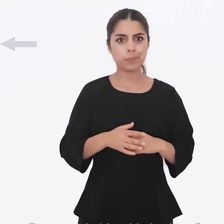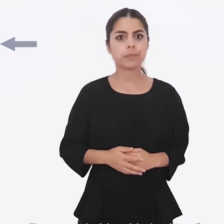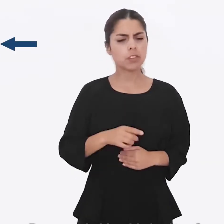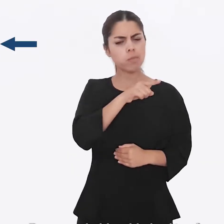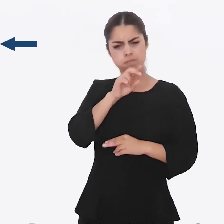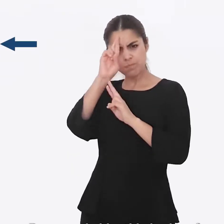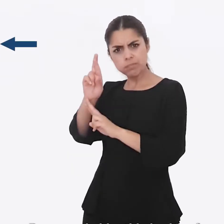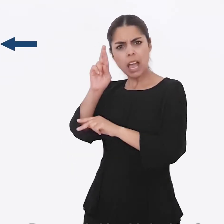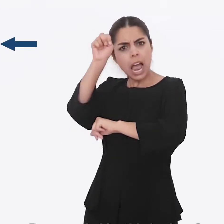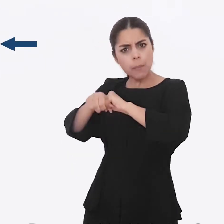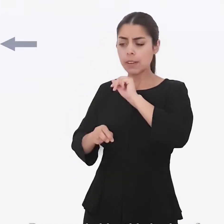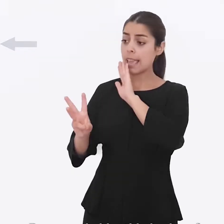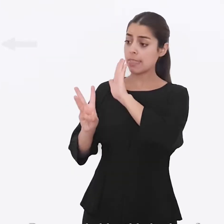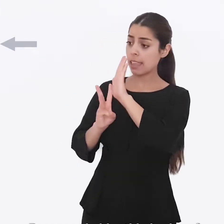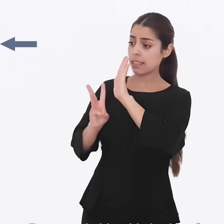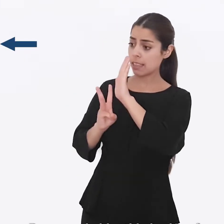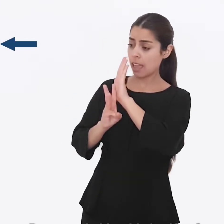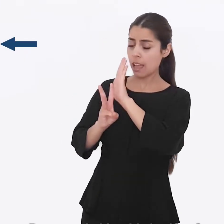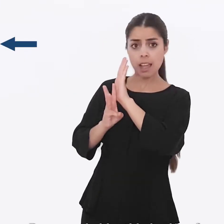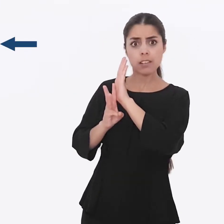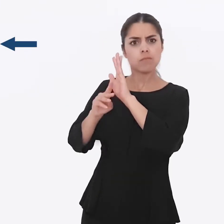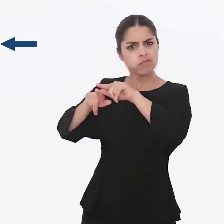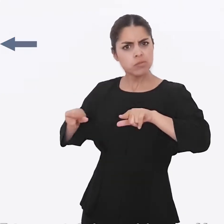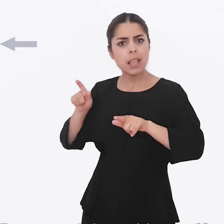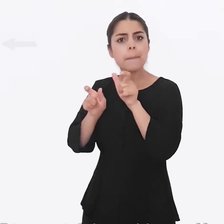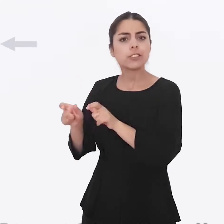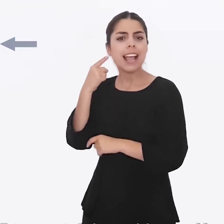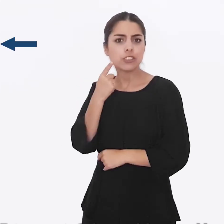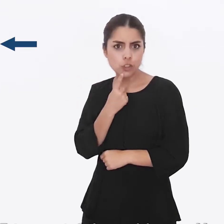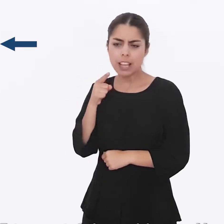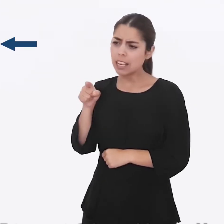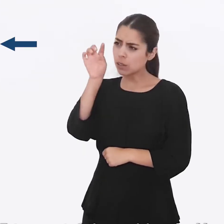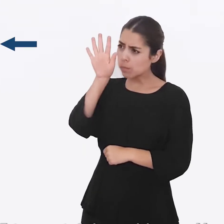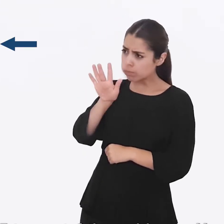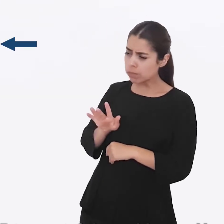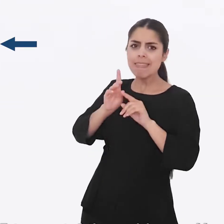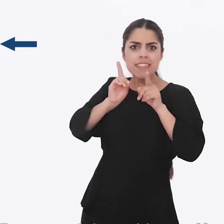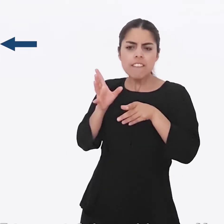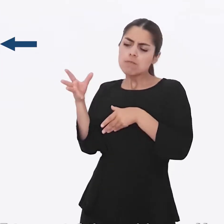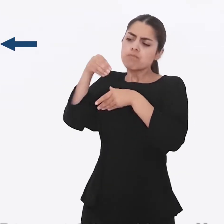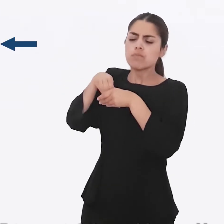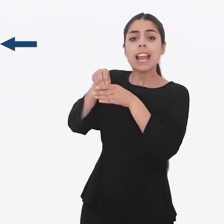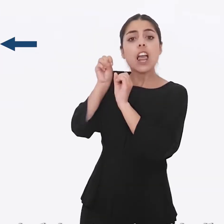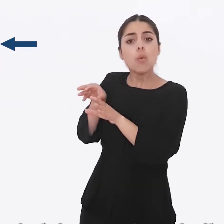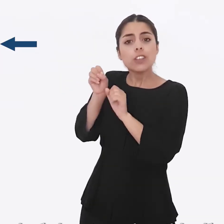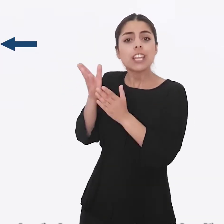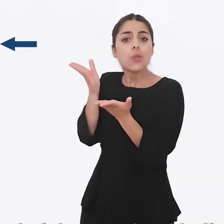la identidad cultural y lingüística de las personas sordas. Estas características se deben considerar en la educación de sordos, además de contar